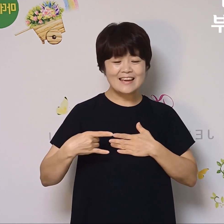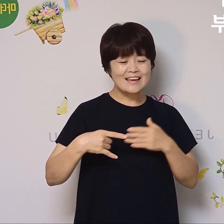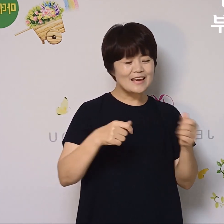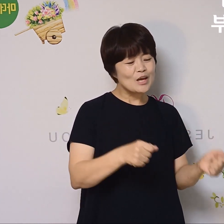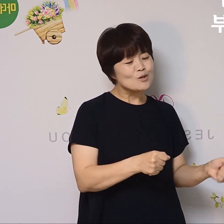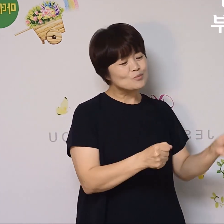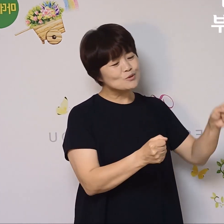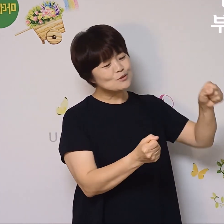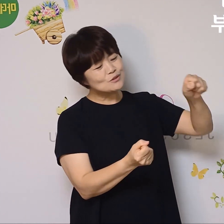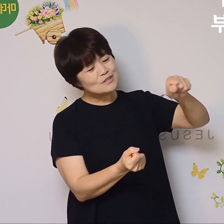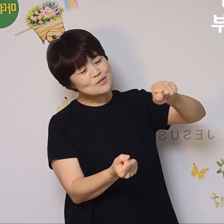나에게